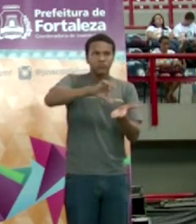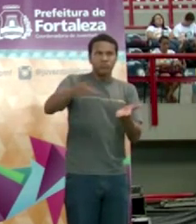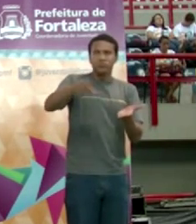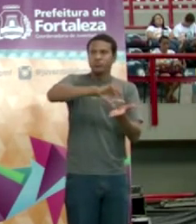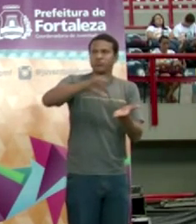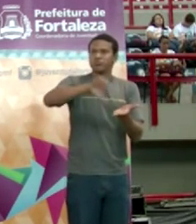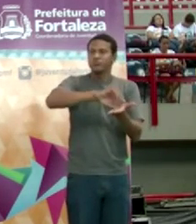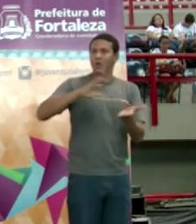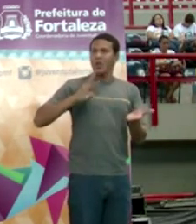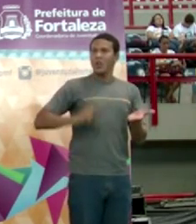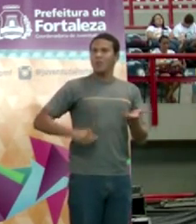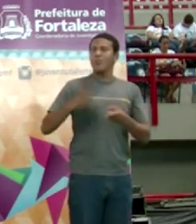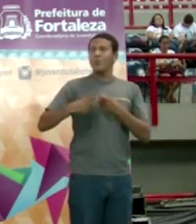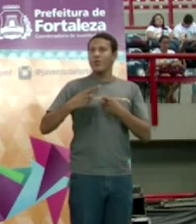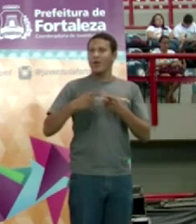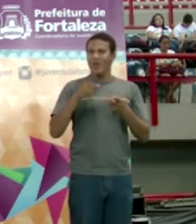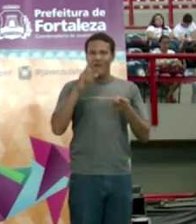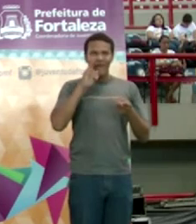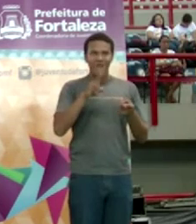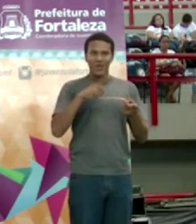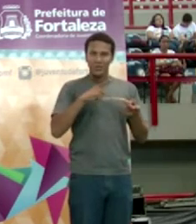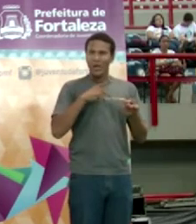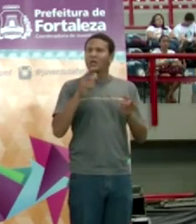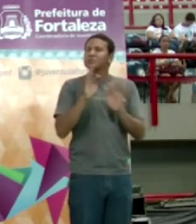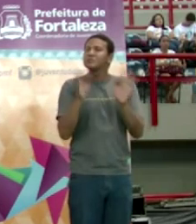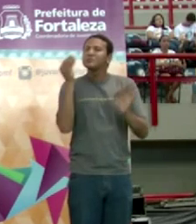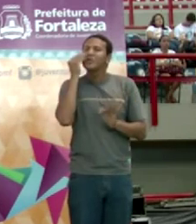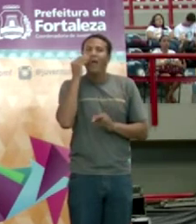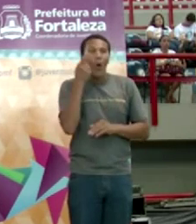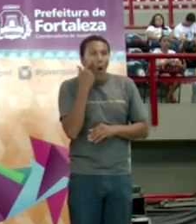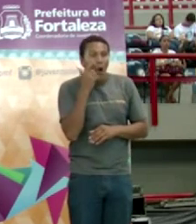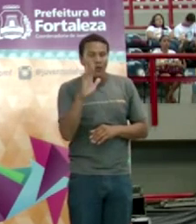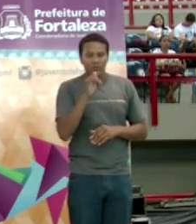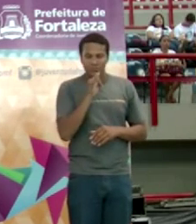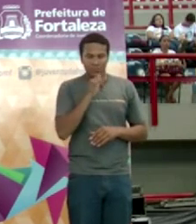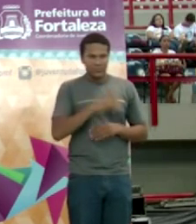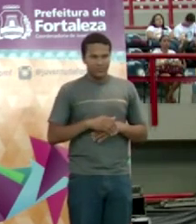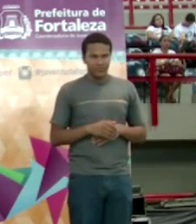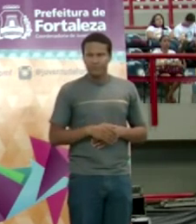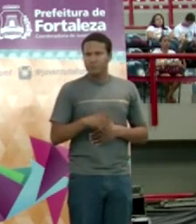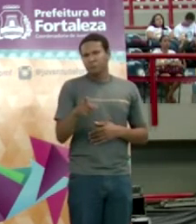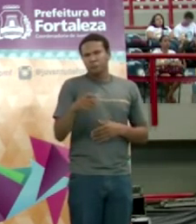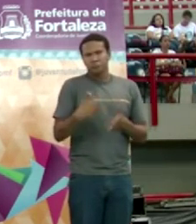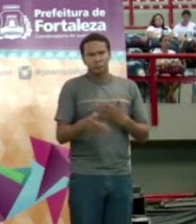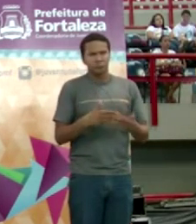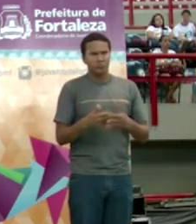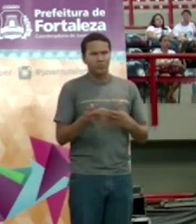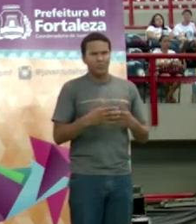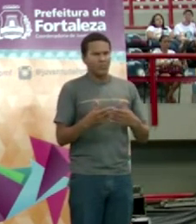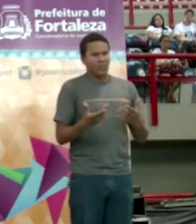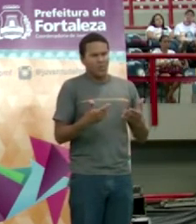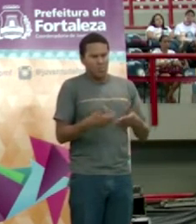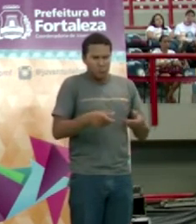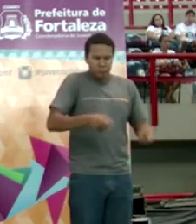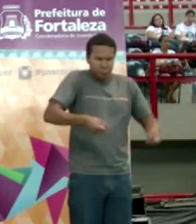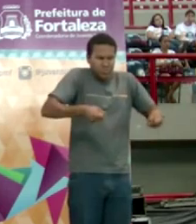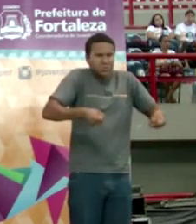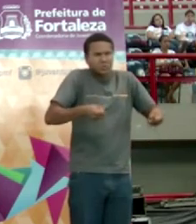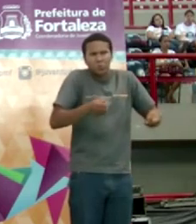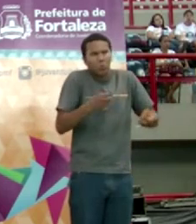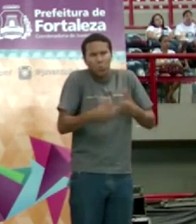tensão superficial da água. Você pode fazer um teste simples em casa. Pega uma bacia, uma panela com água, seja lá o que